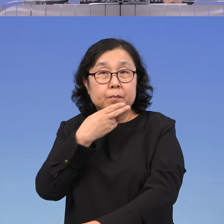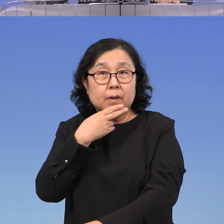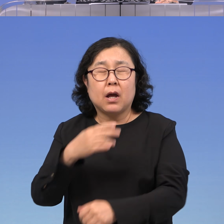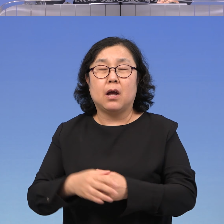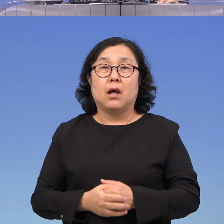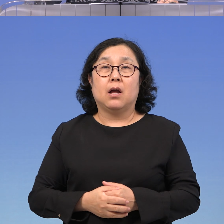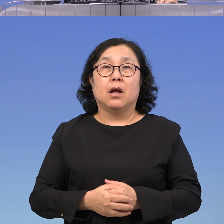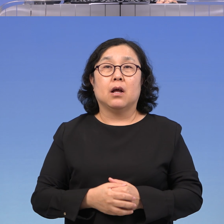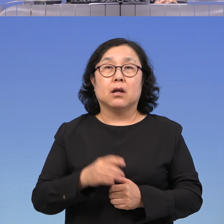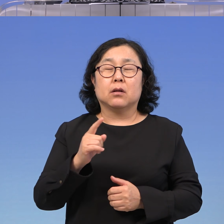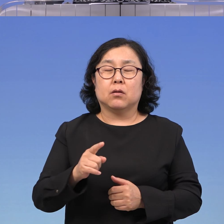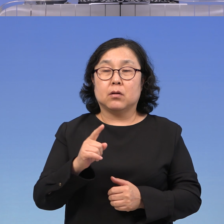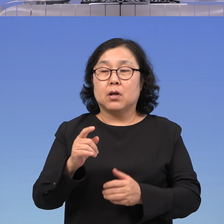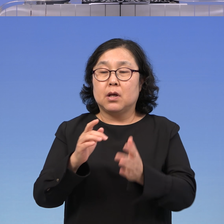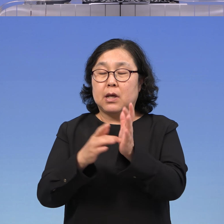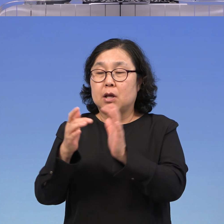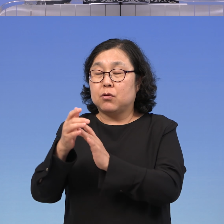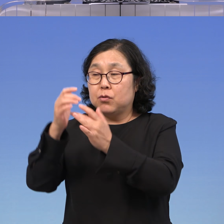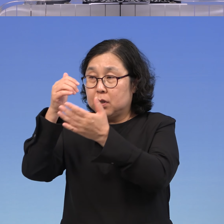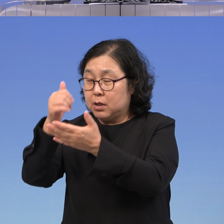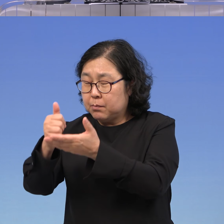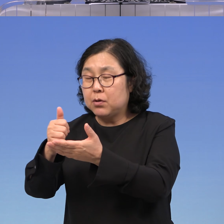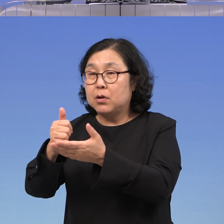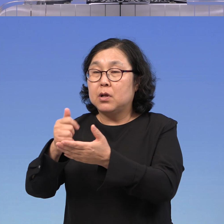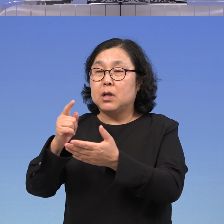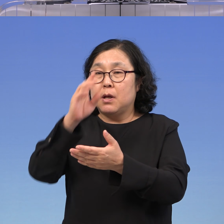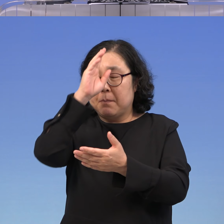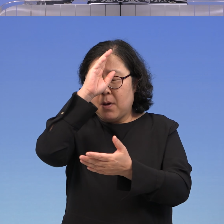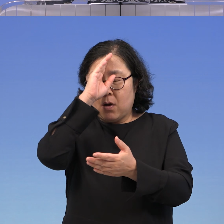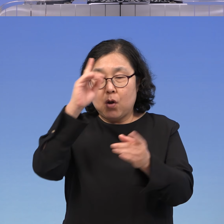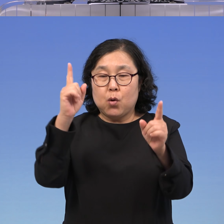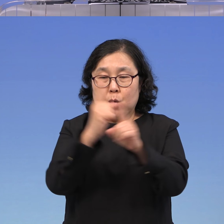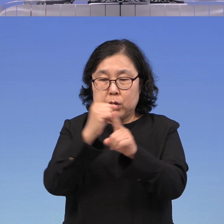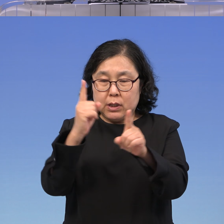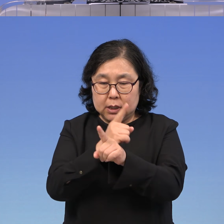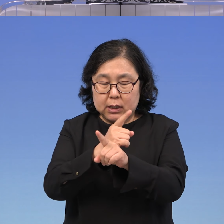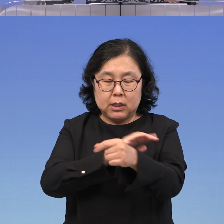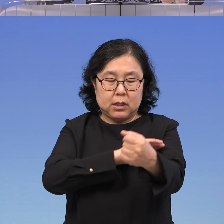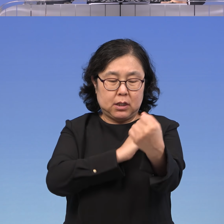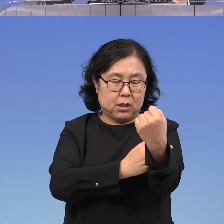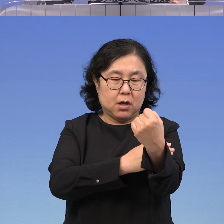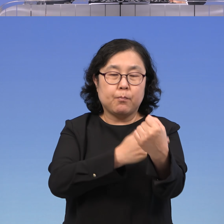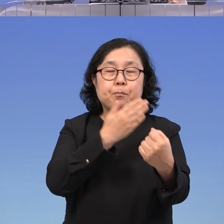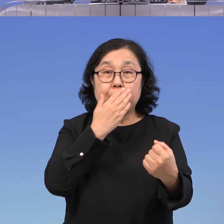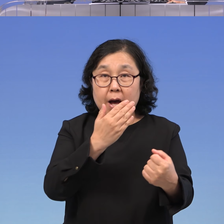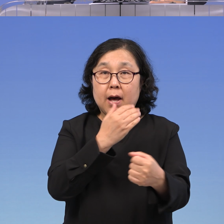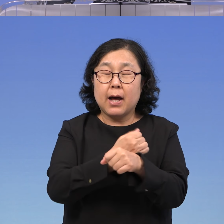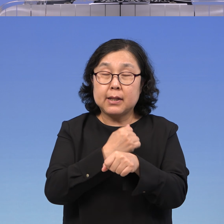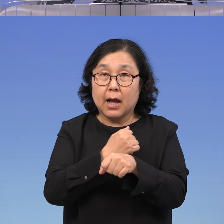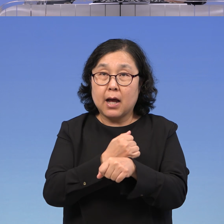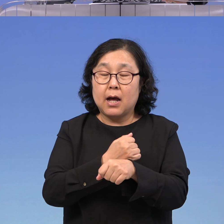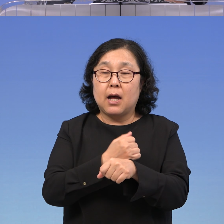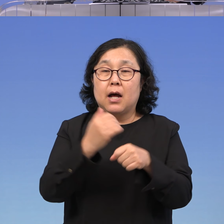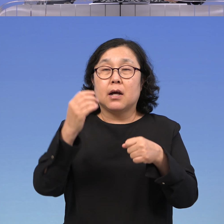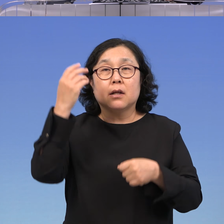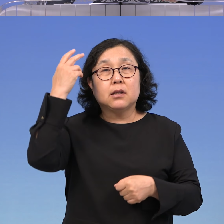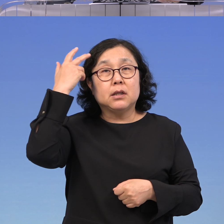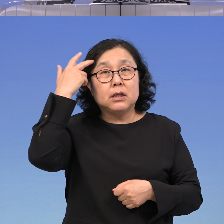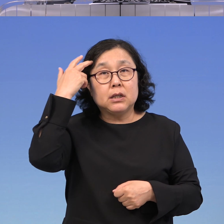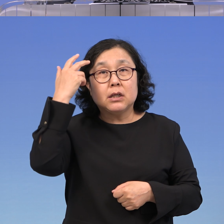지치 시계 뭡니까 져 예수 그리스도는 이 질병을 고칠 능력을 가지신 분이시다 그치 시기